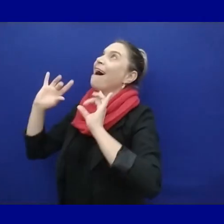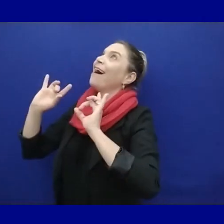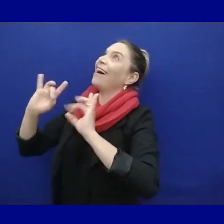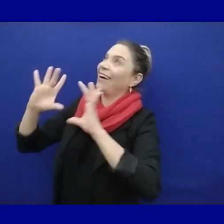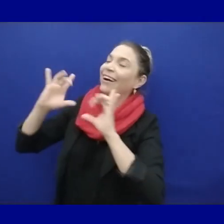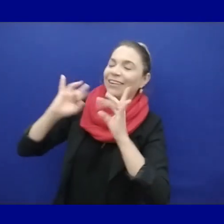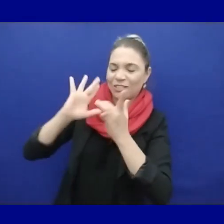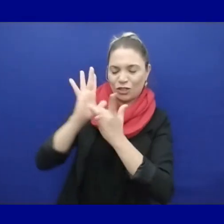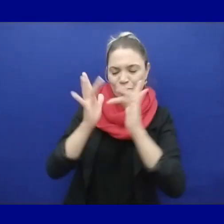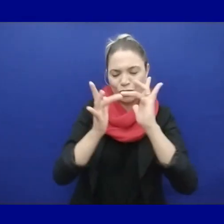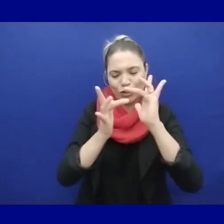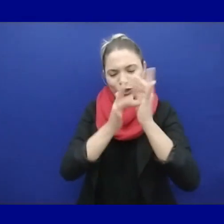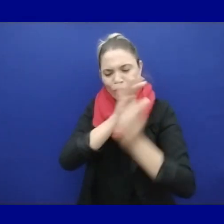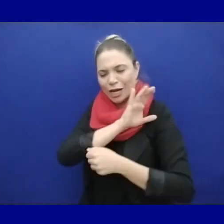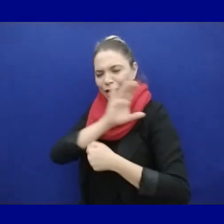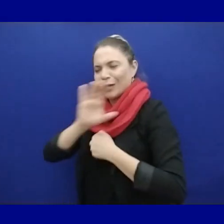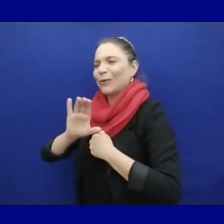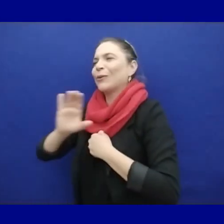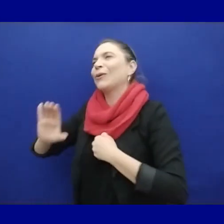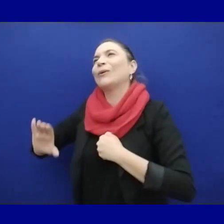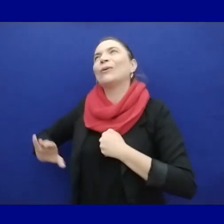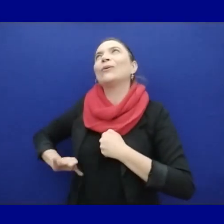valor. Cristo que é nosso